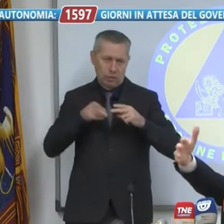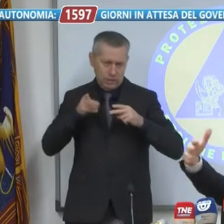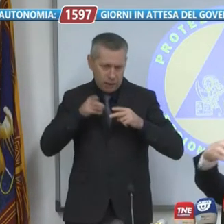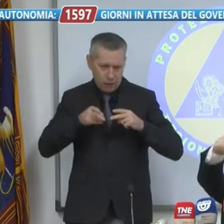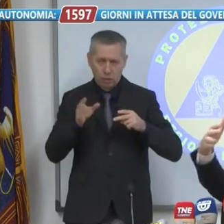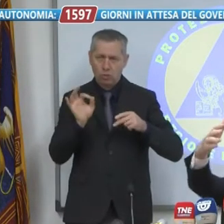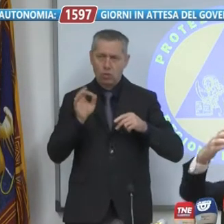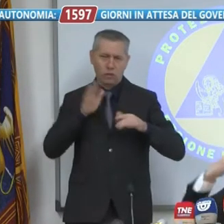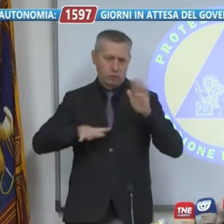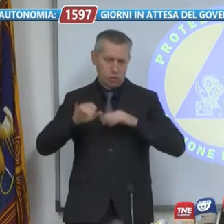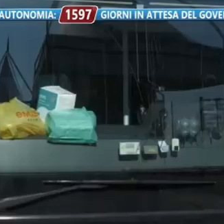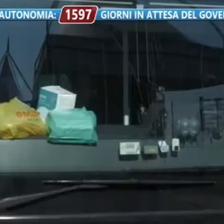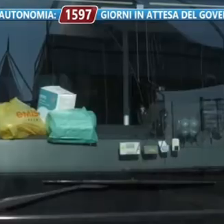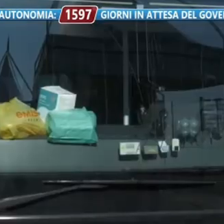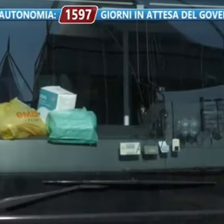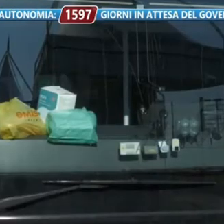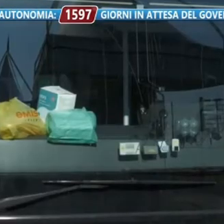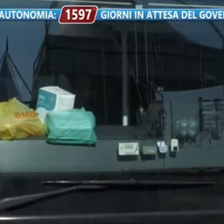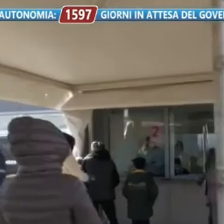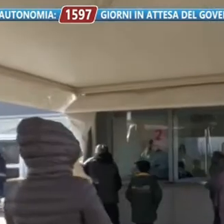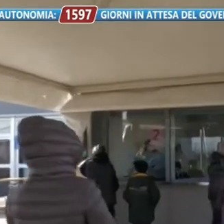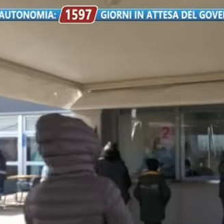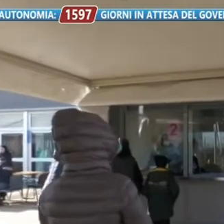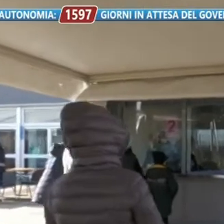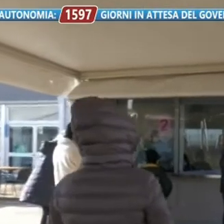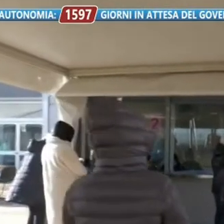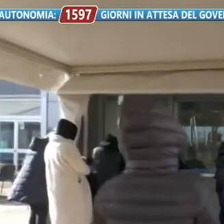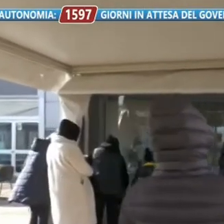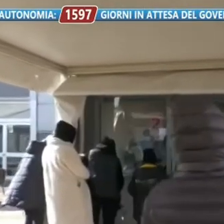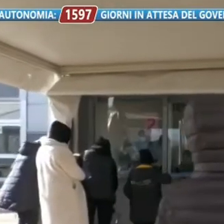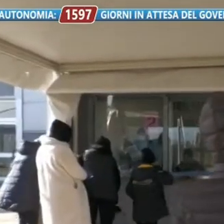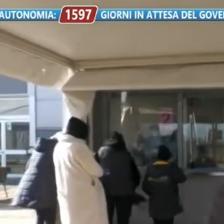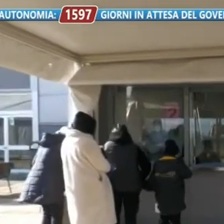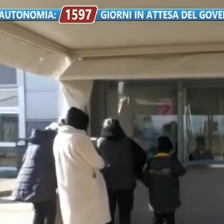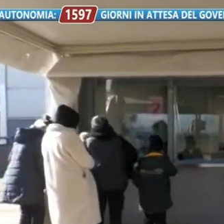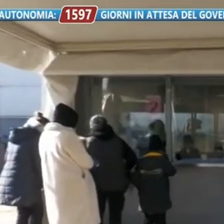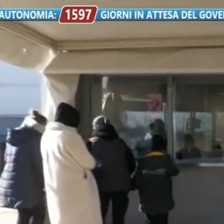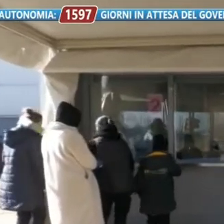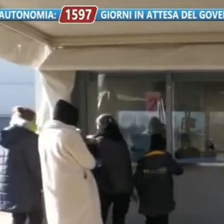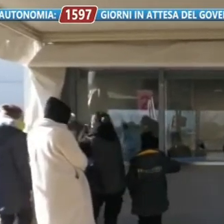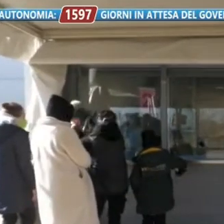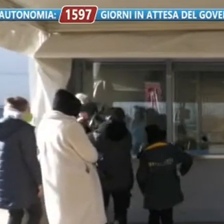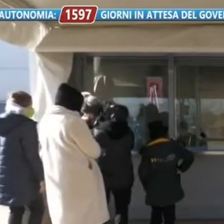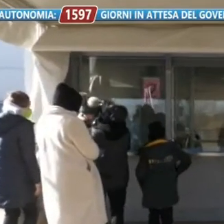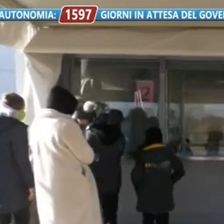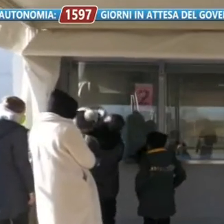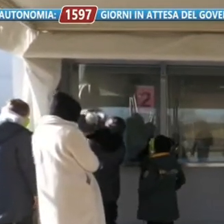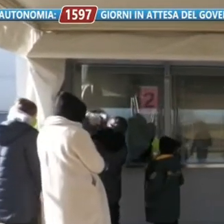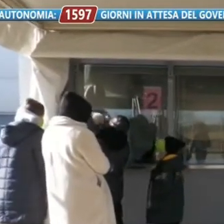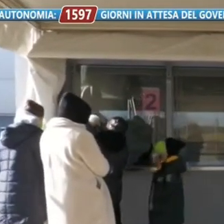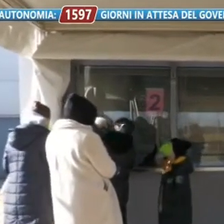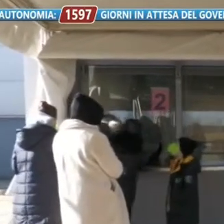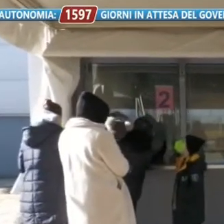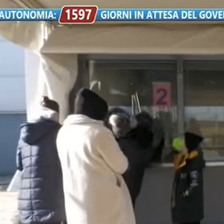le informazioni sanitarie o quant'altro. Nelle prossime ore dovrebbe arrivare in Veneto un pullman con 40 persone a bordo, di cui una quindicina disabili, che